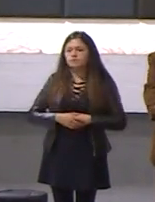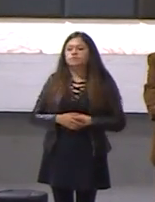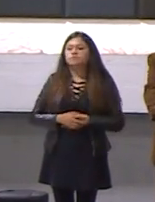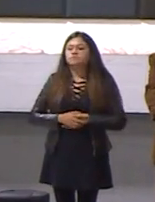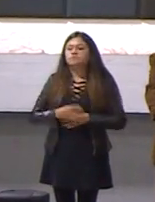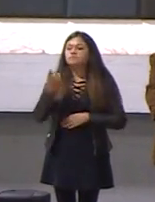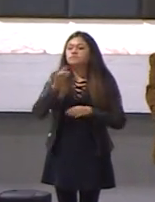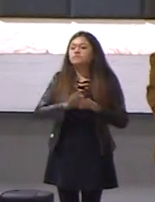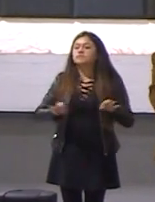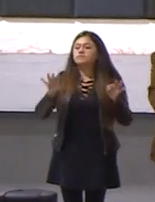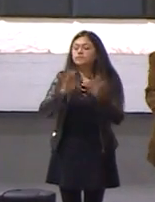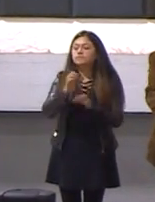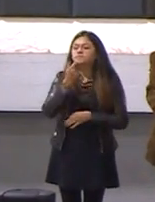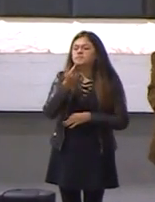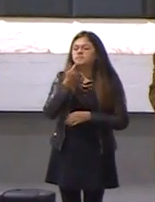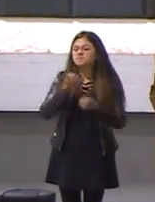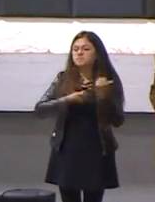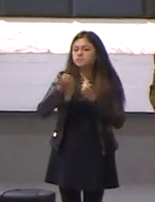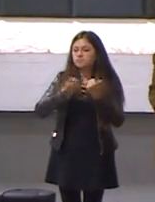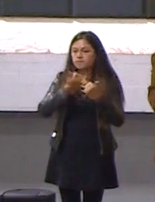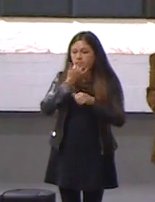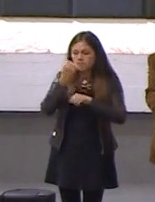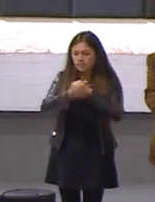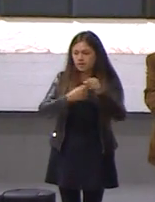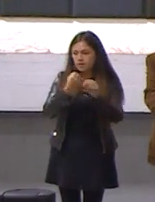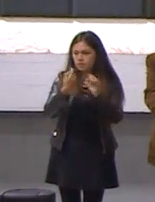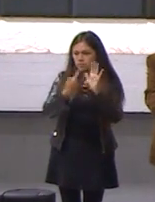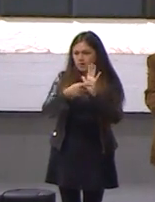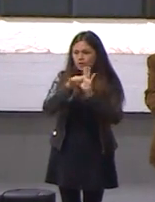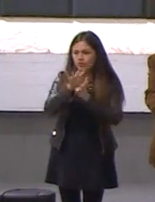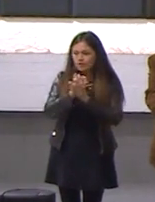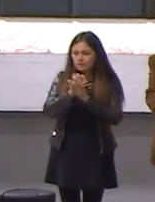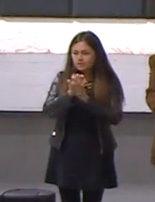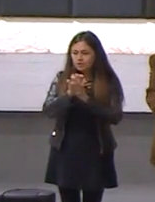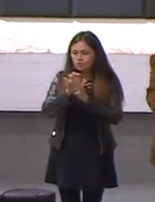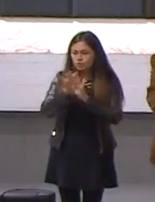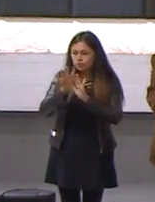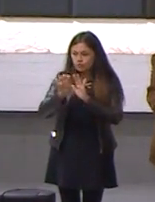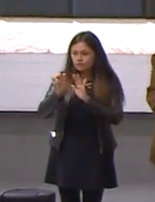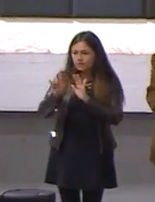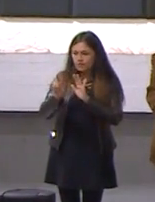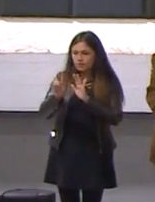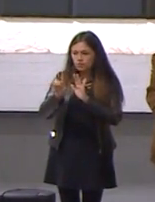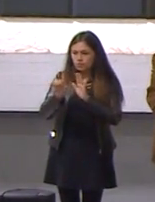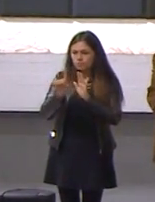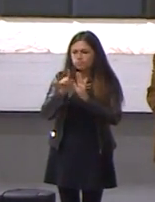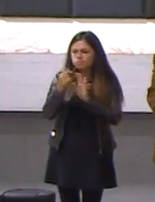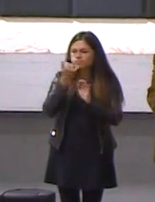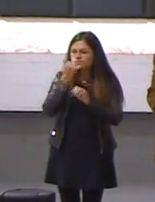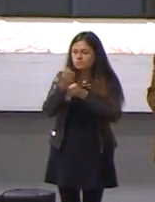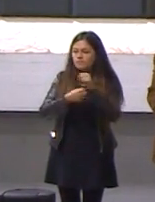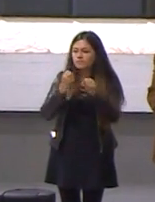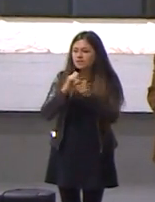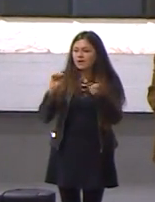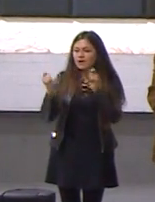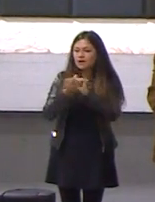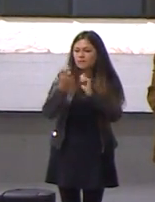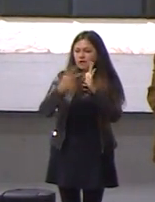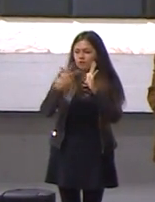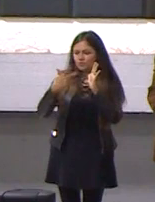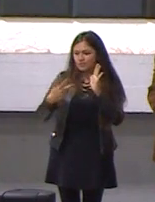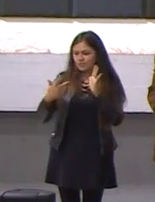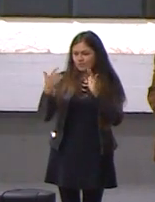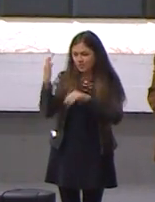es importante resaltar que en el año de 1991 pues se va a dar el cambio de la constitución